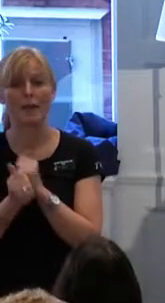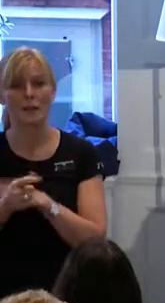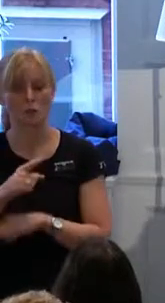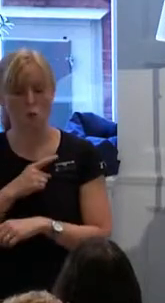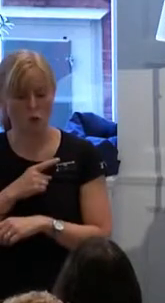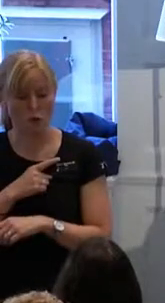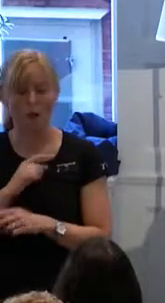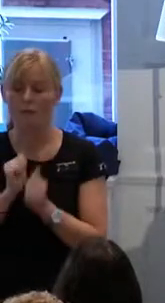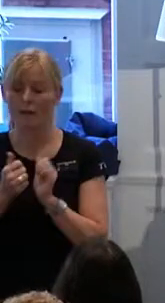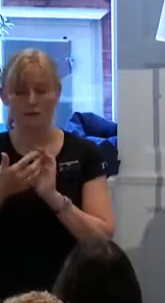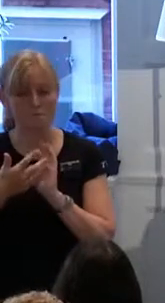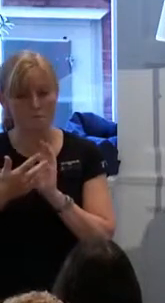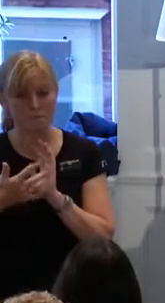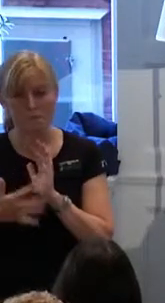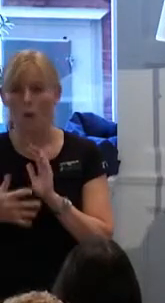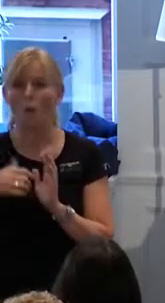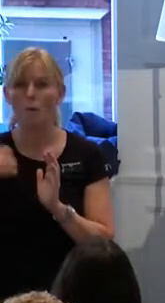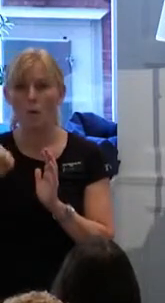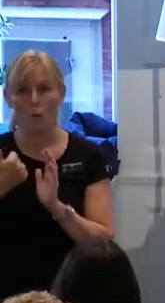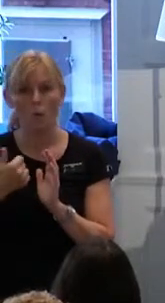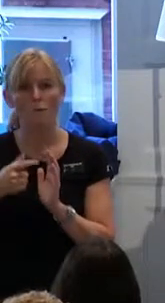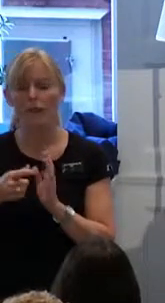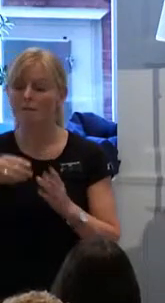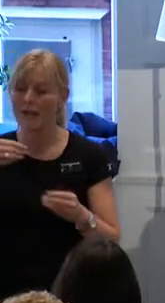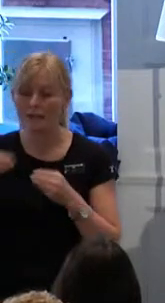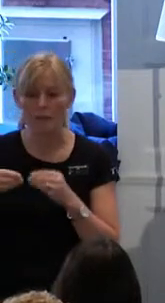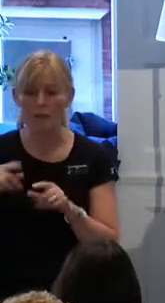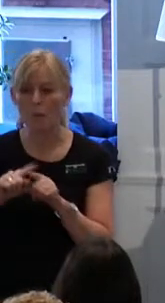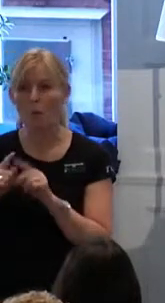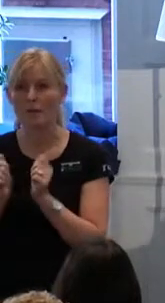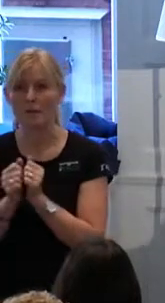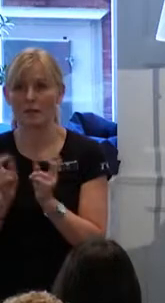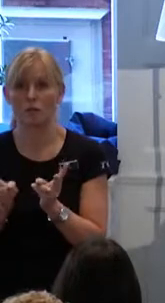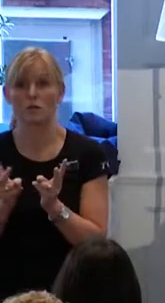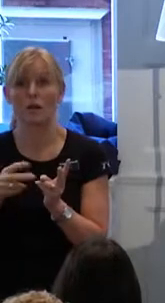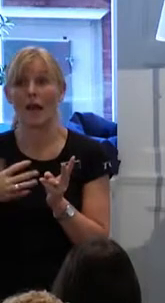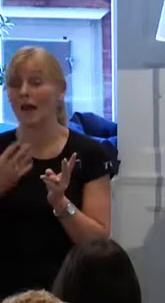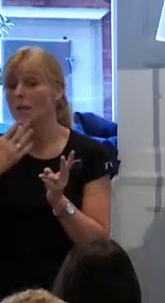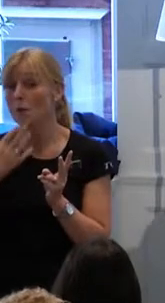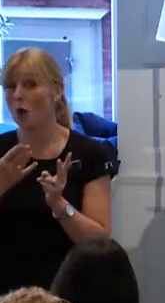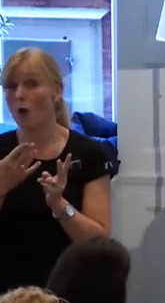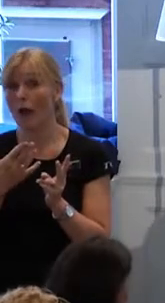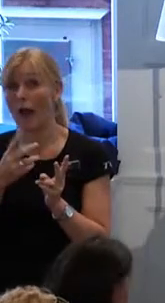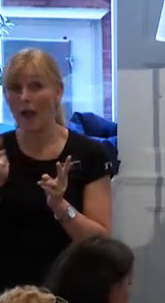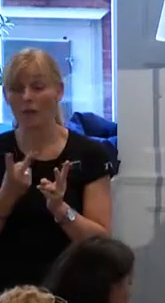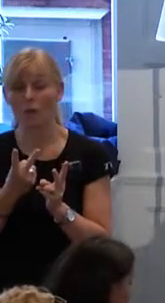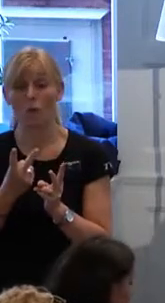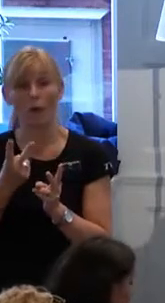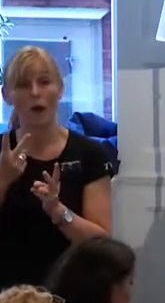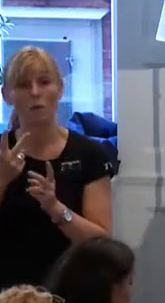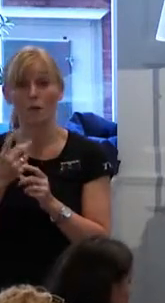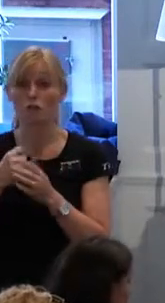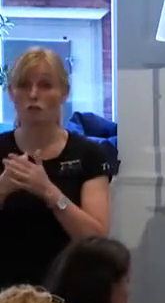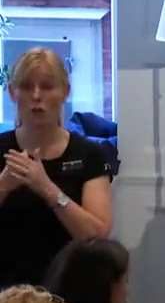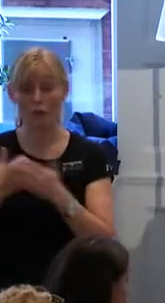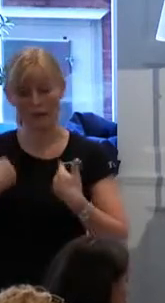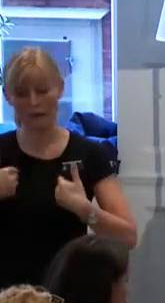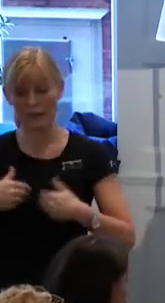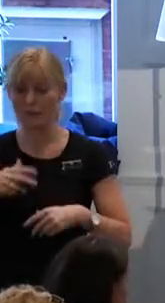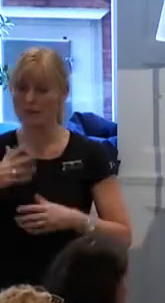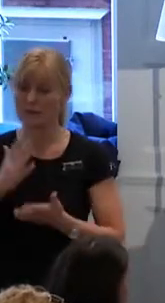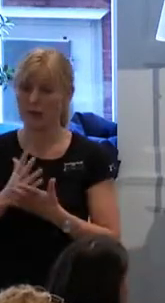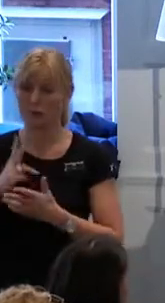lär bli ännu mer förändringar och det är behovet att vara, just att vara flexibel på olika sätt. Är det inte bra att man står upp för individens rätt att få trygghet,